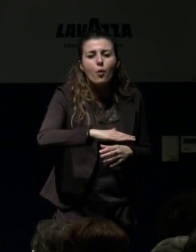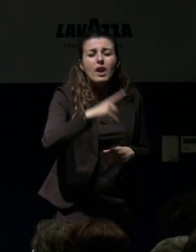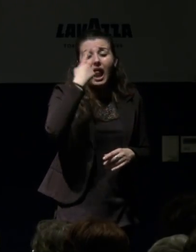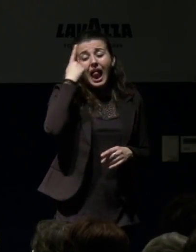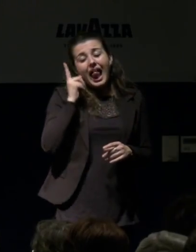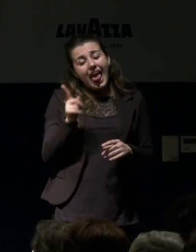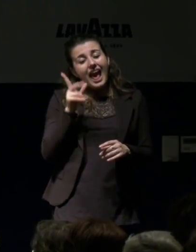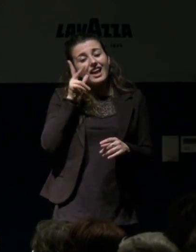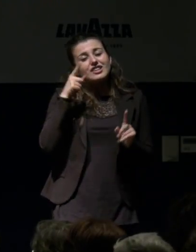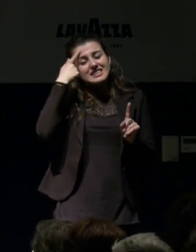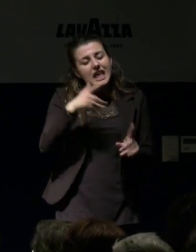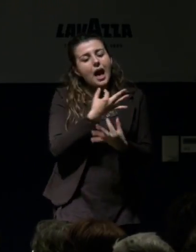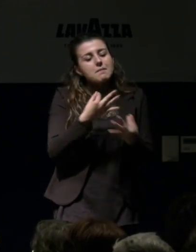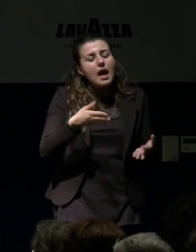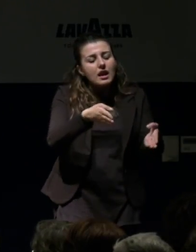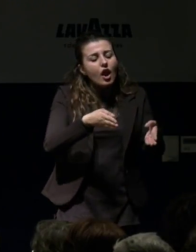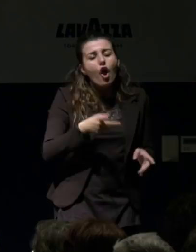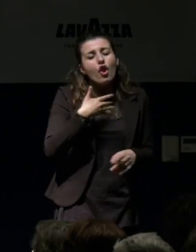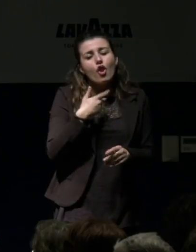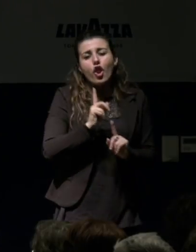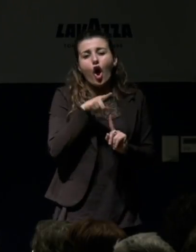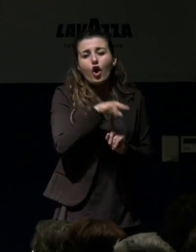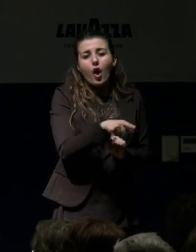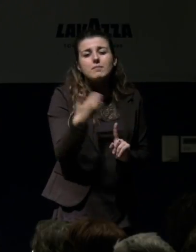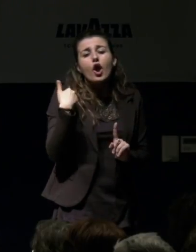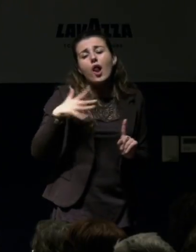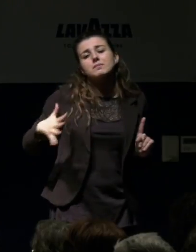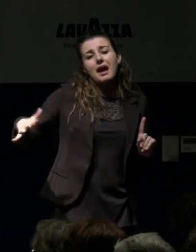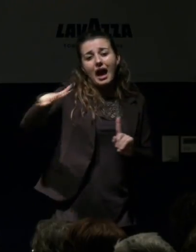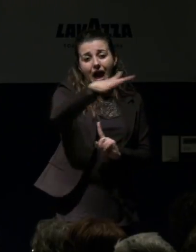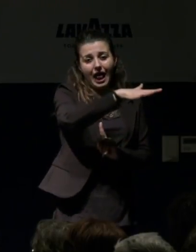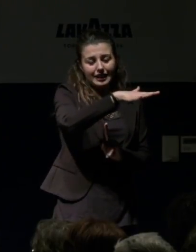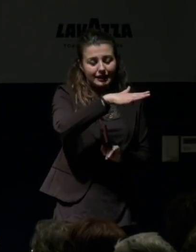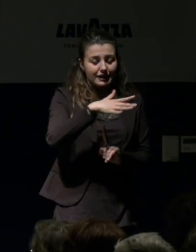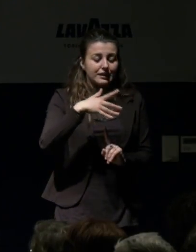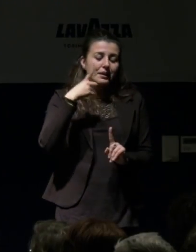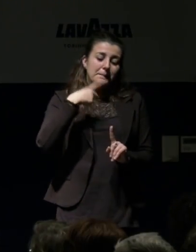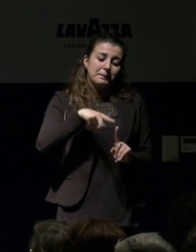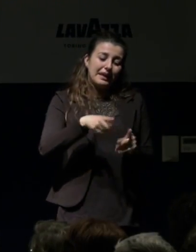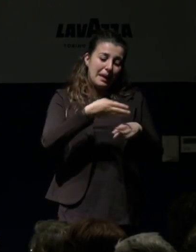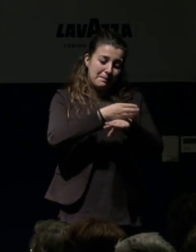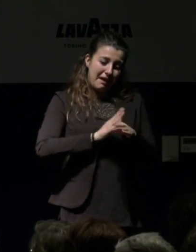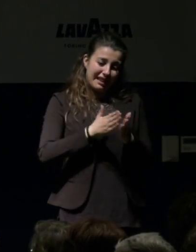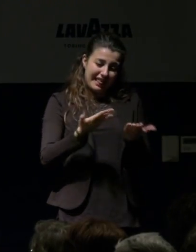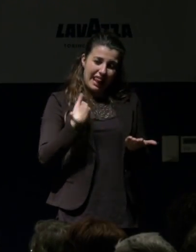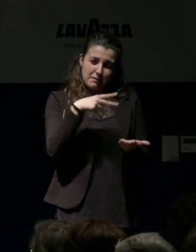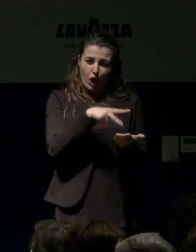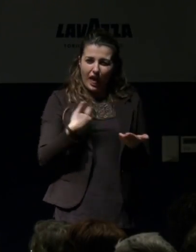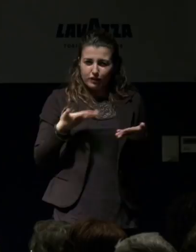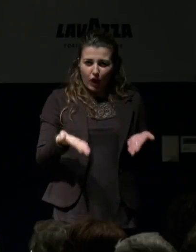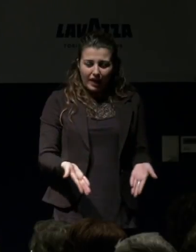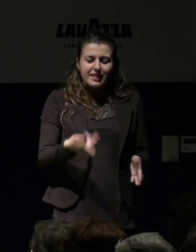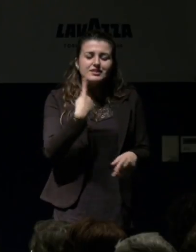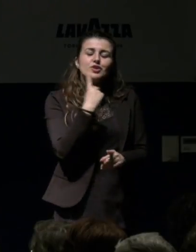sa che il ragazzo non ha colpe sono quelle dettate dalle ingenuità dei forestieri questo è il metodo di alessandro il metodo di